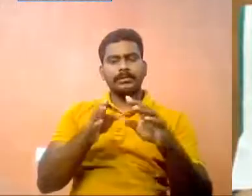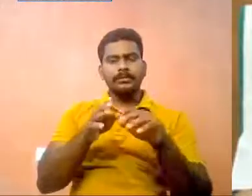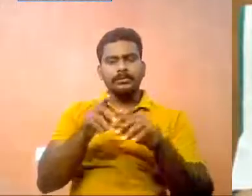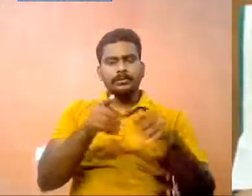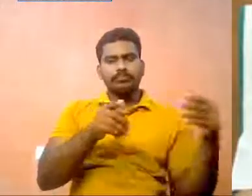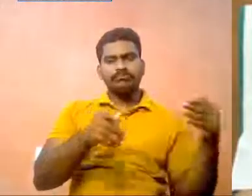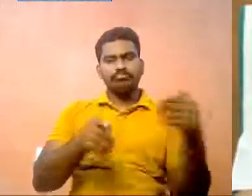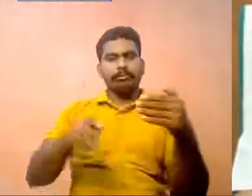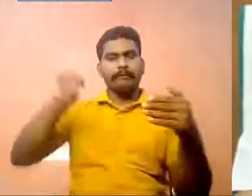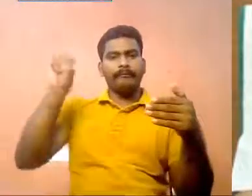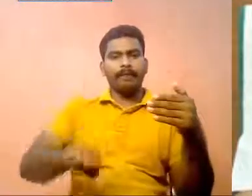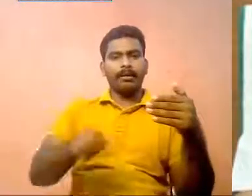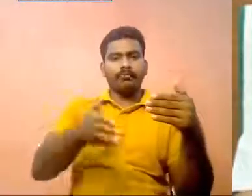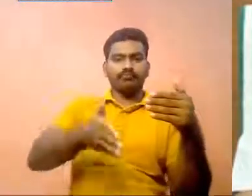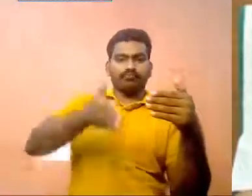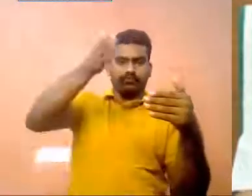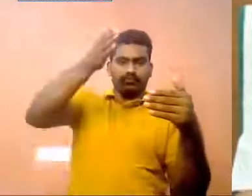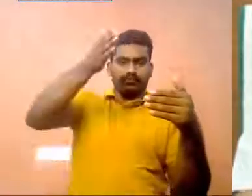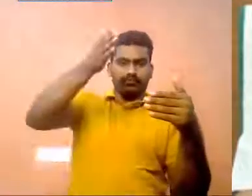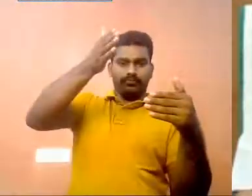കേന്ദ്ര സർക്കാരിൻ്റെ